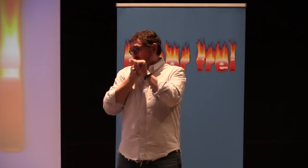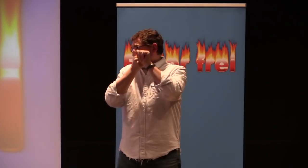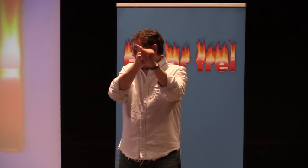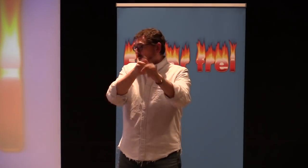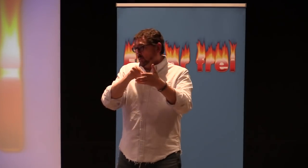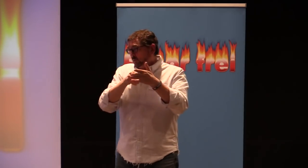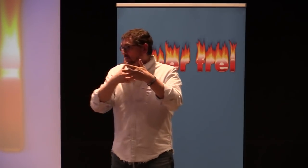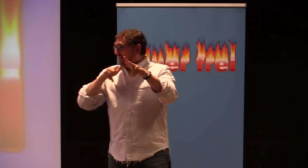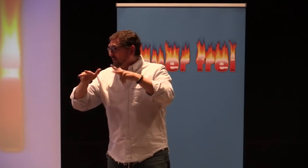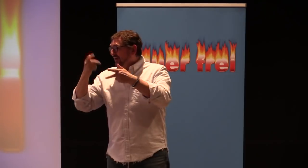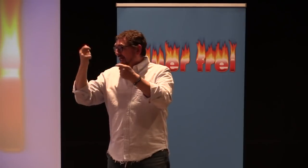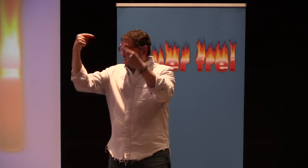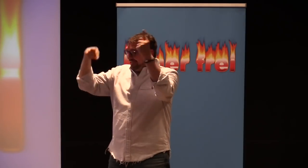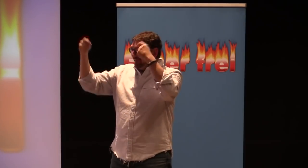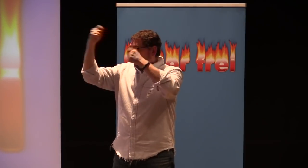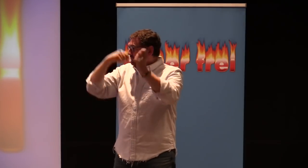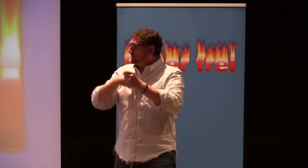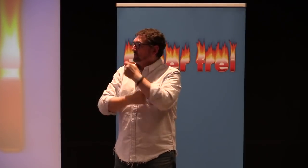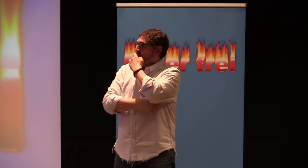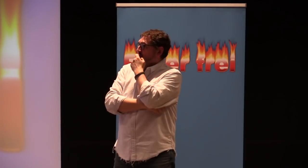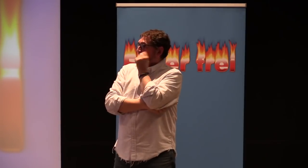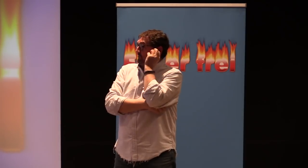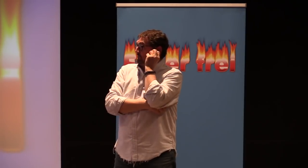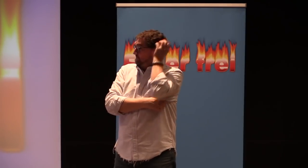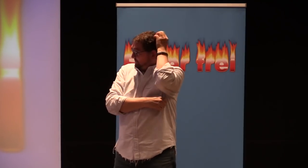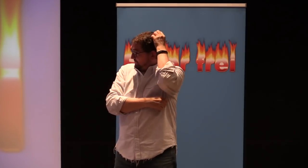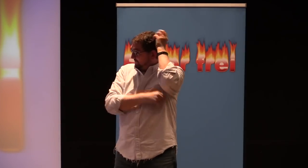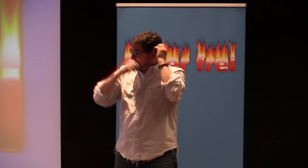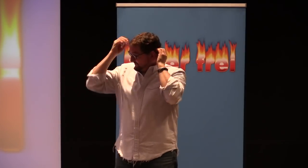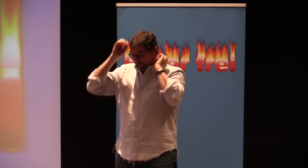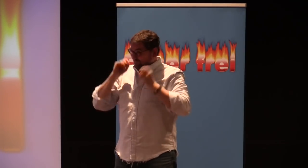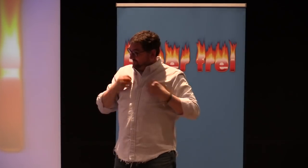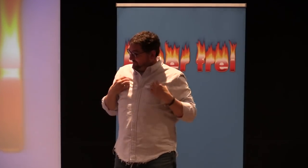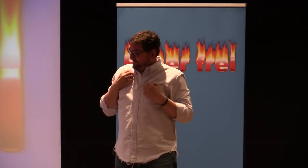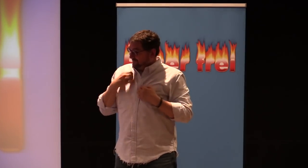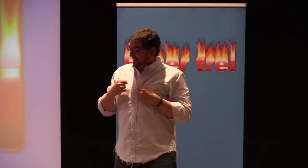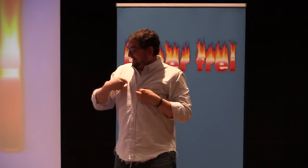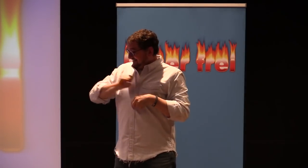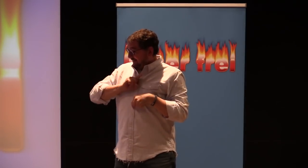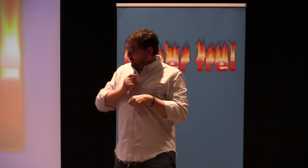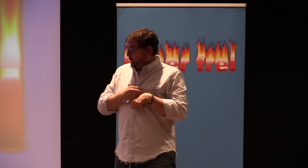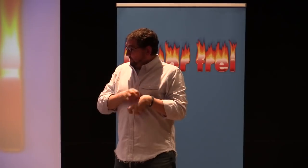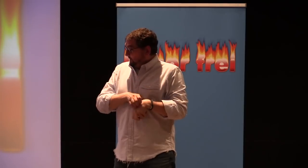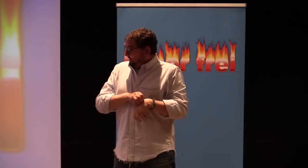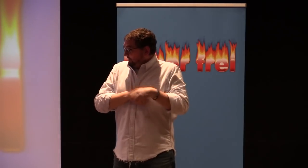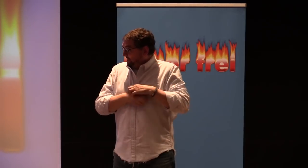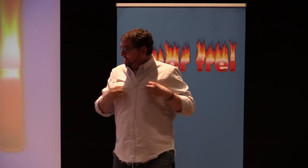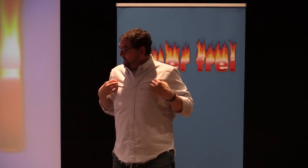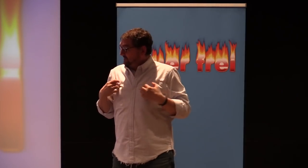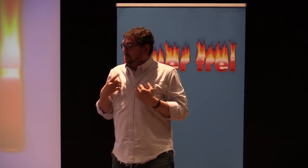ja den meisten ein Begriff. Und ich persönlich, ich stehe dem Ganzen mal so ein bisschen